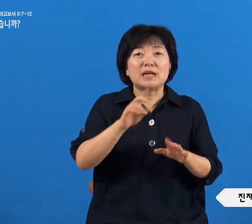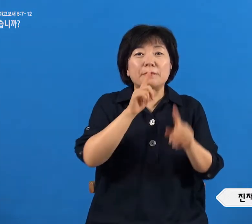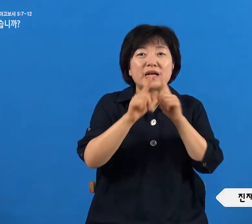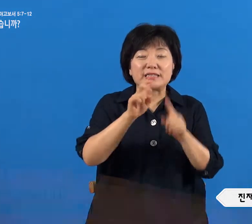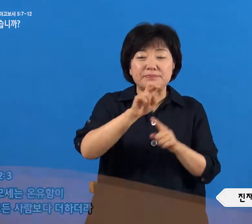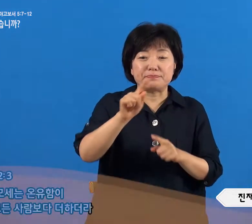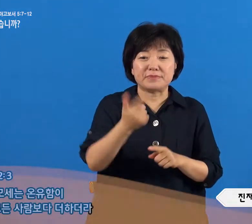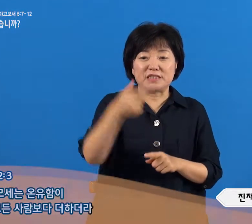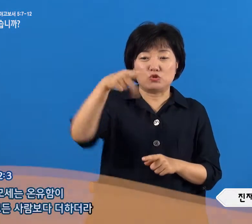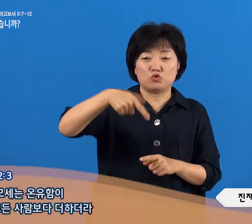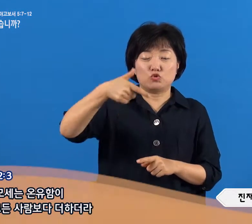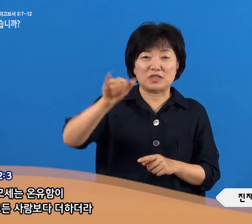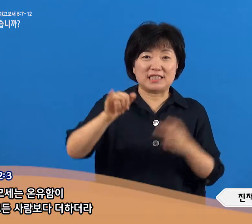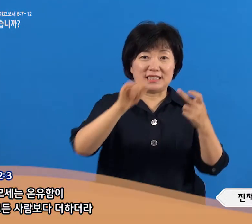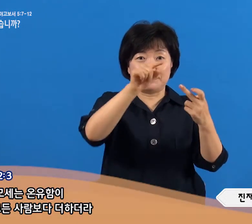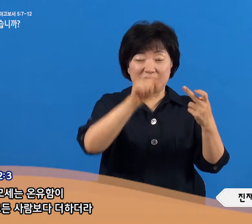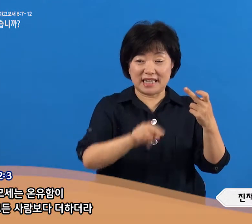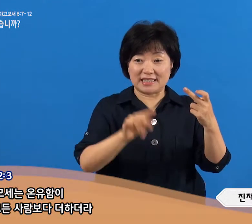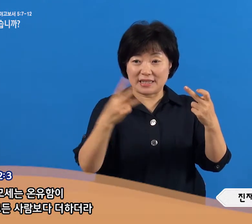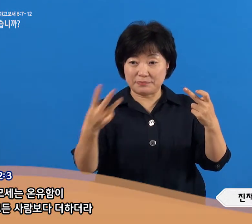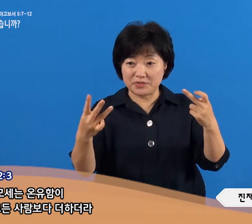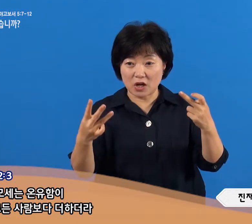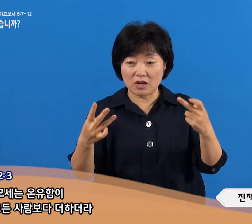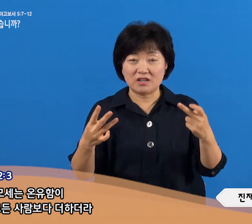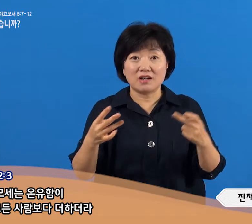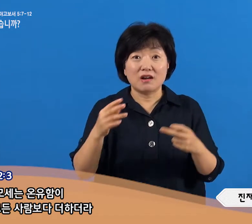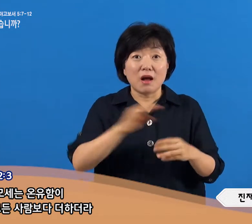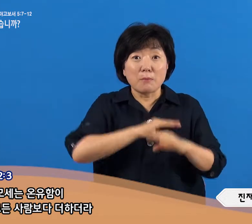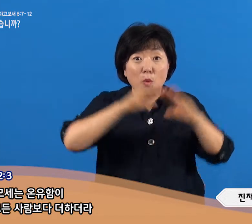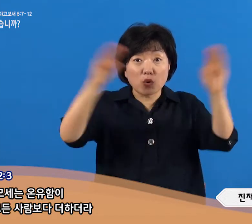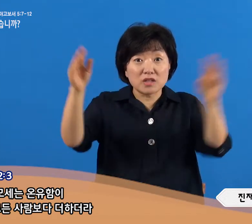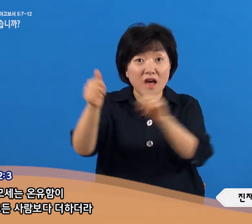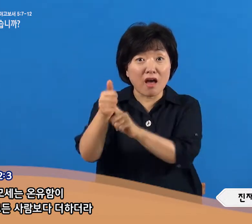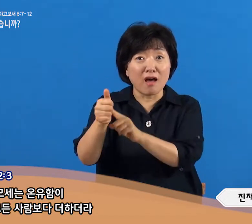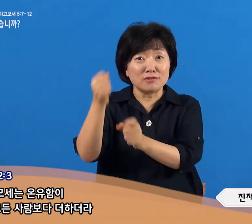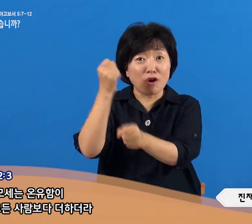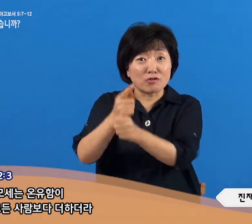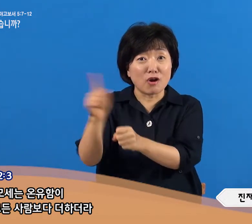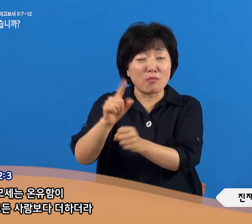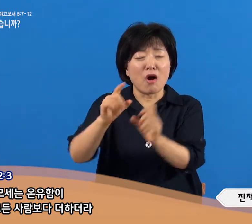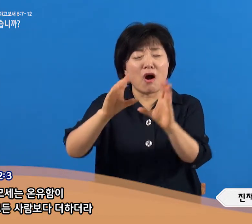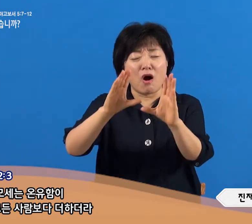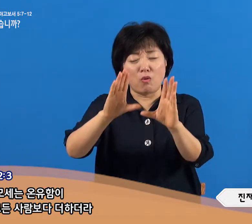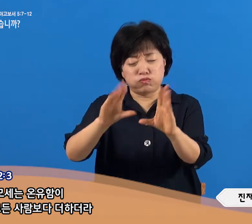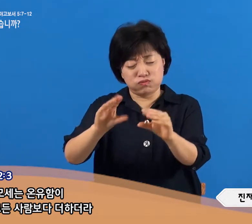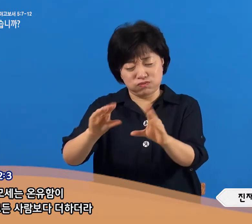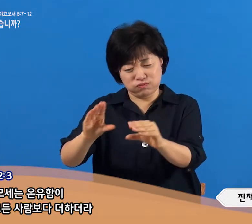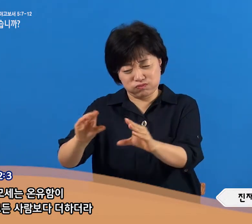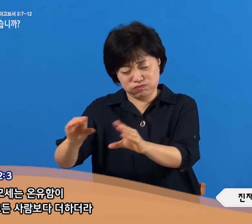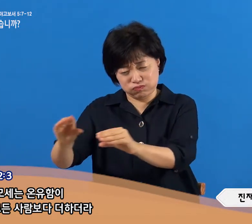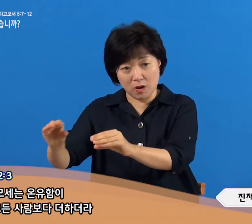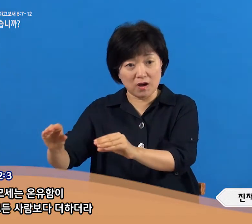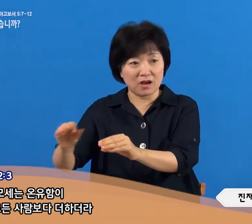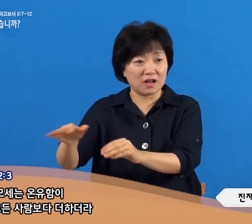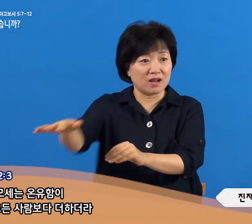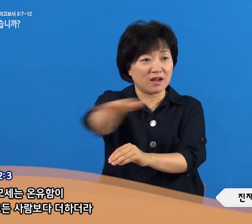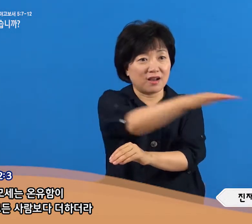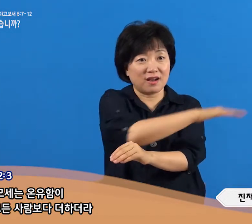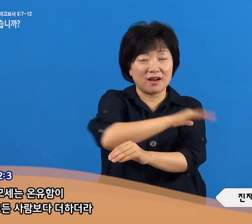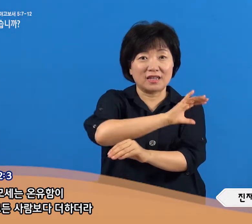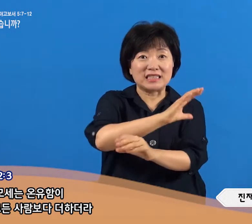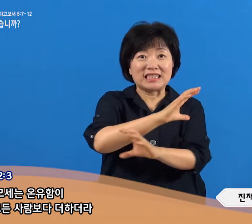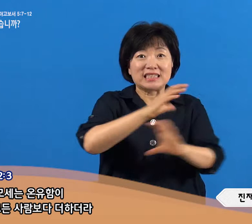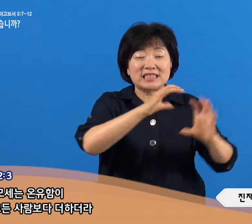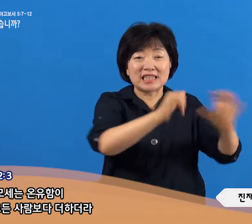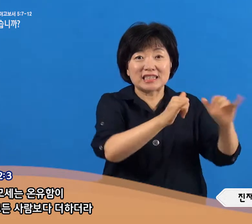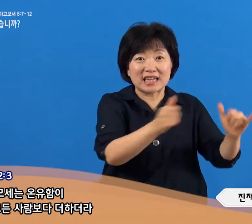12장 3절에 모세의 온유함이 지면의 모든 사람보다 더하다고 말씀합니다. 저는 이 말씀을